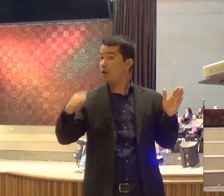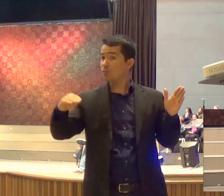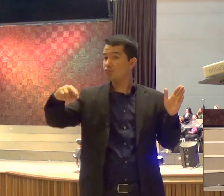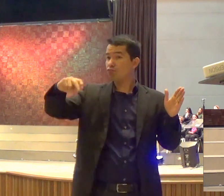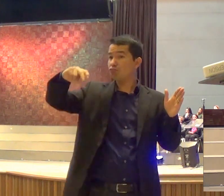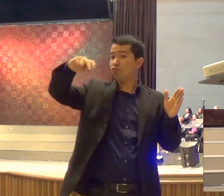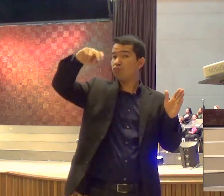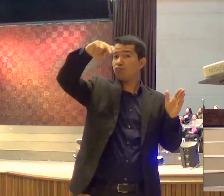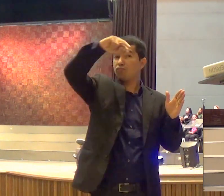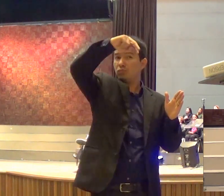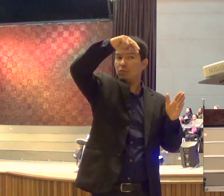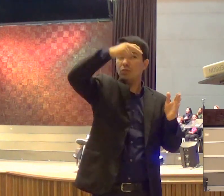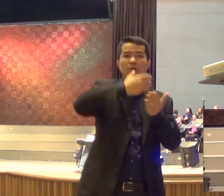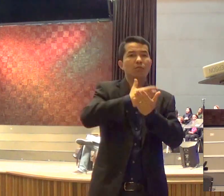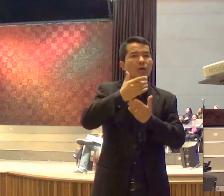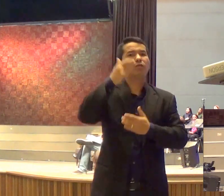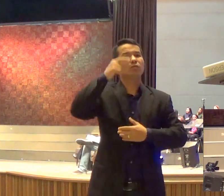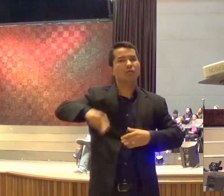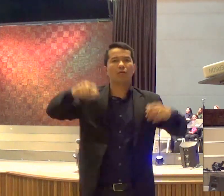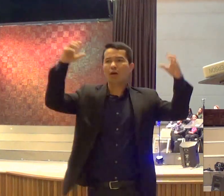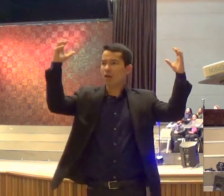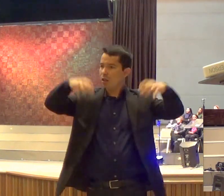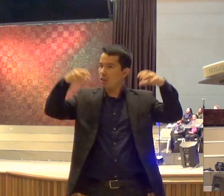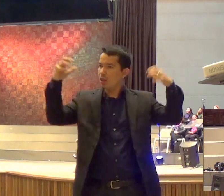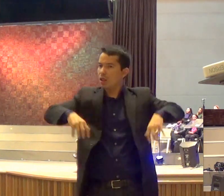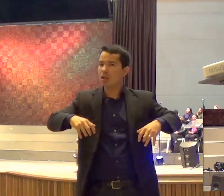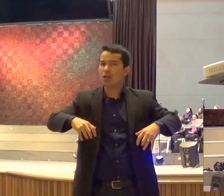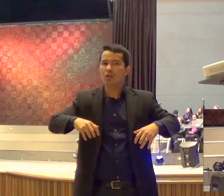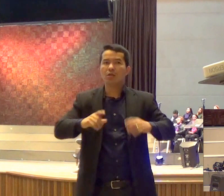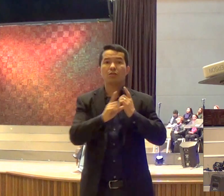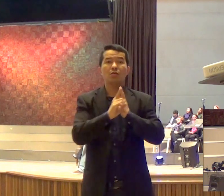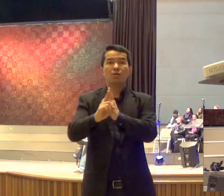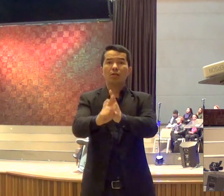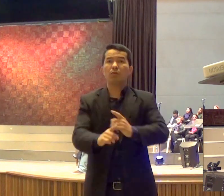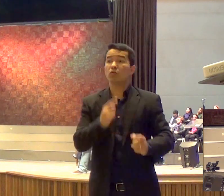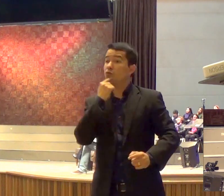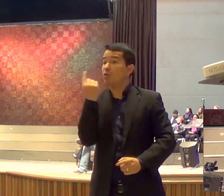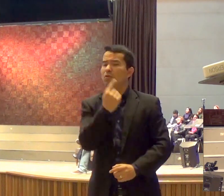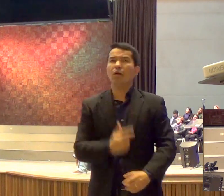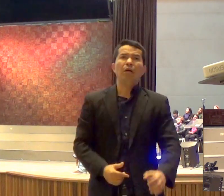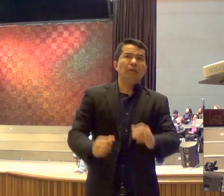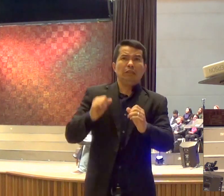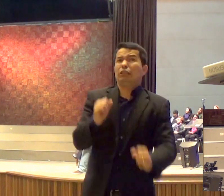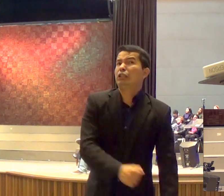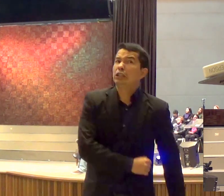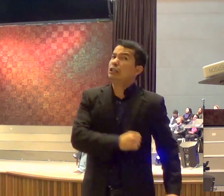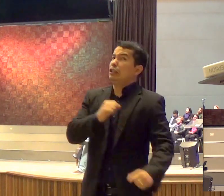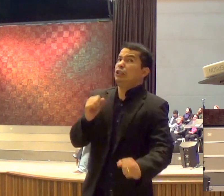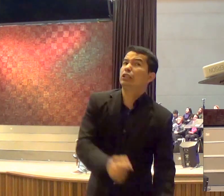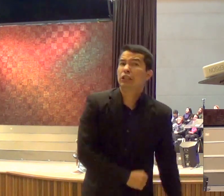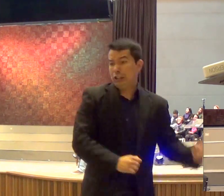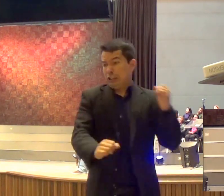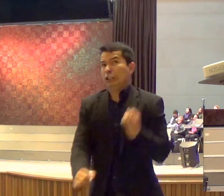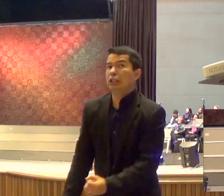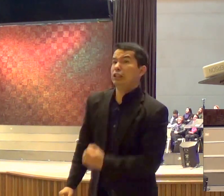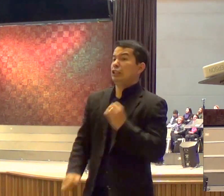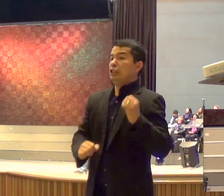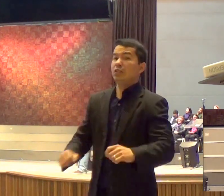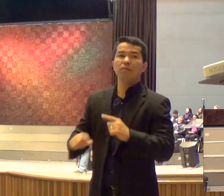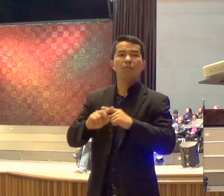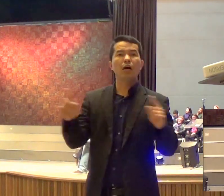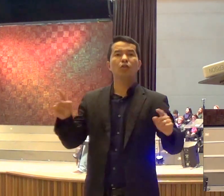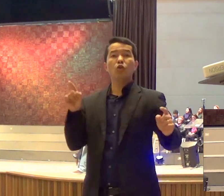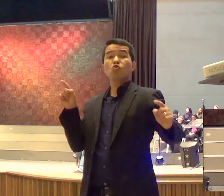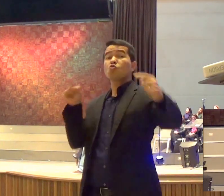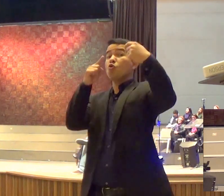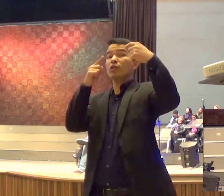se levanta e eles remavam mas não saíam do lugar porque o vento era contrário você já viveu momentos assim na sua vida você